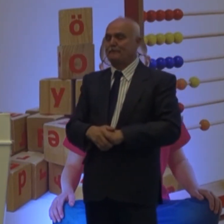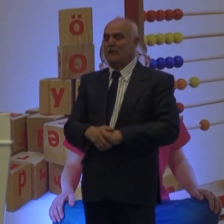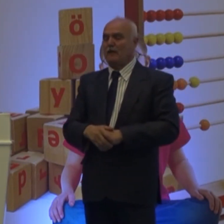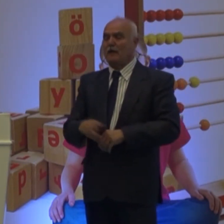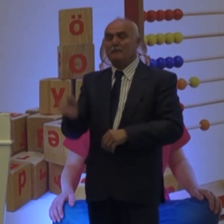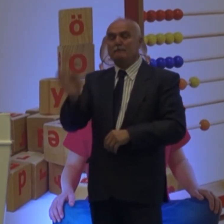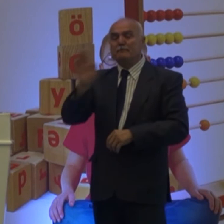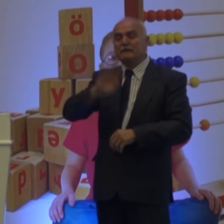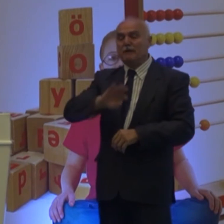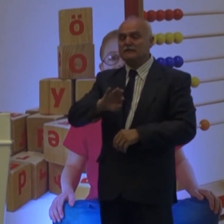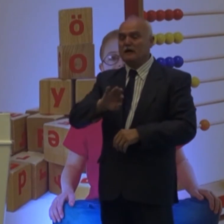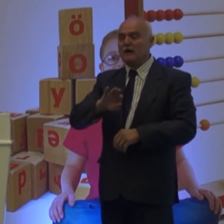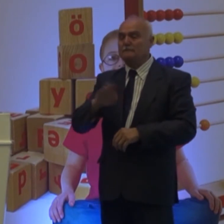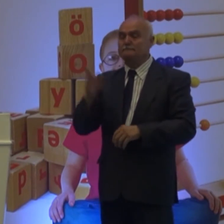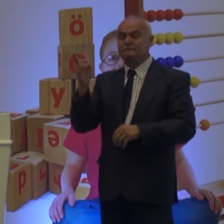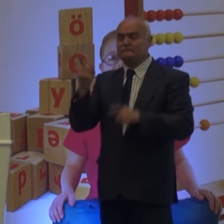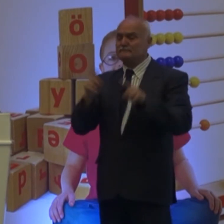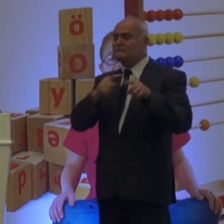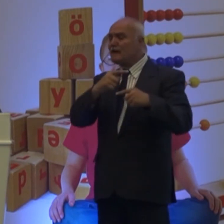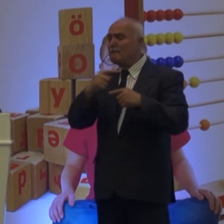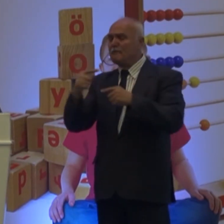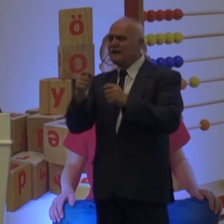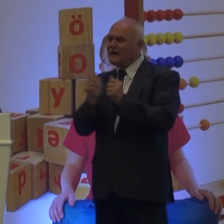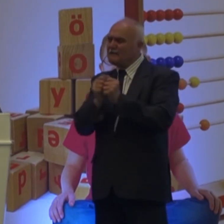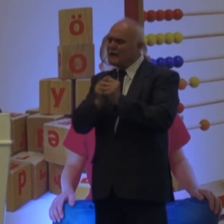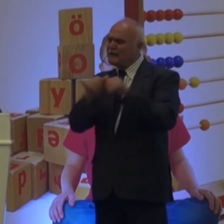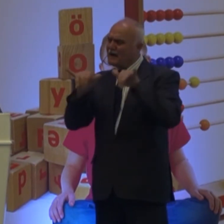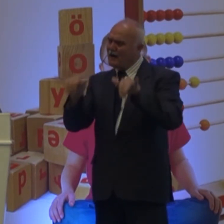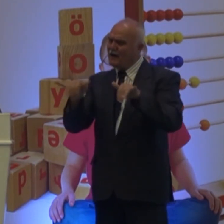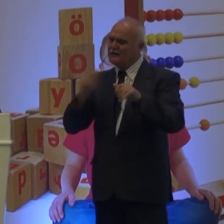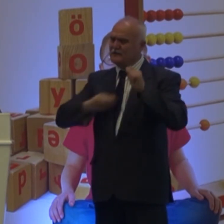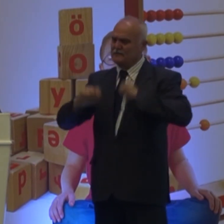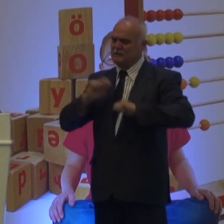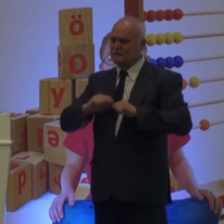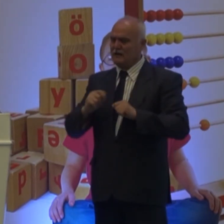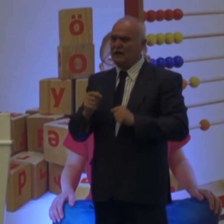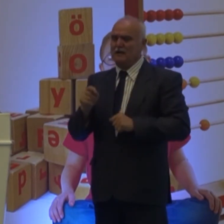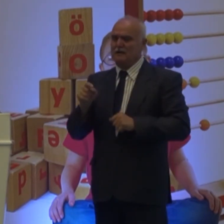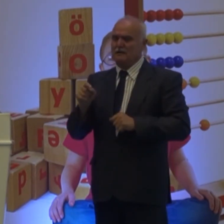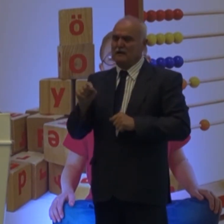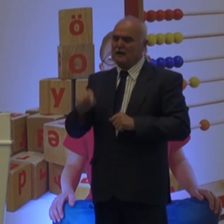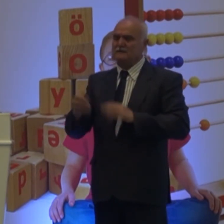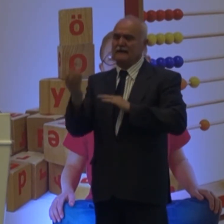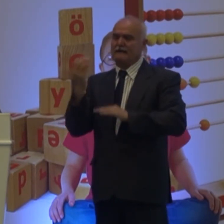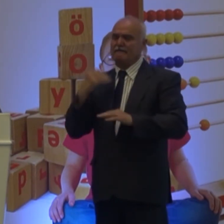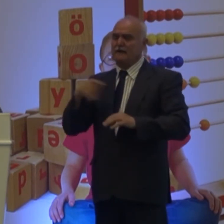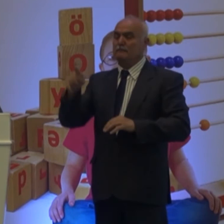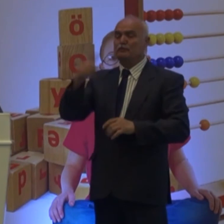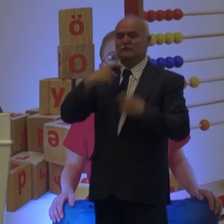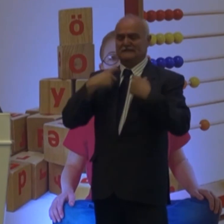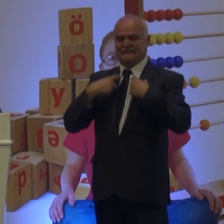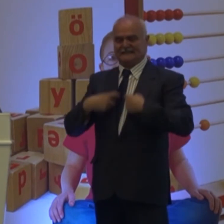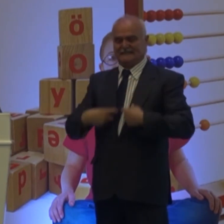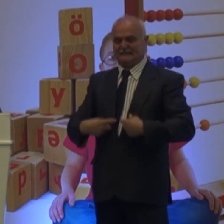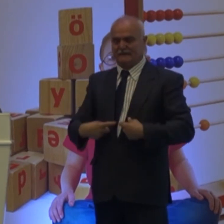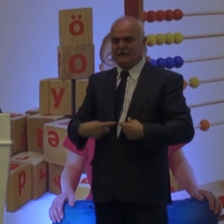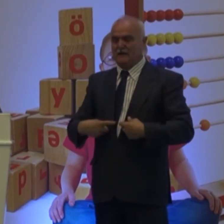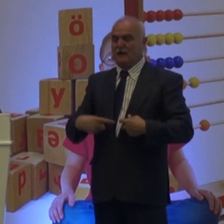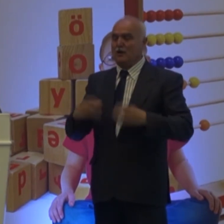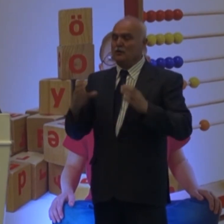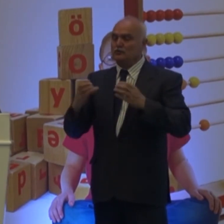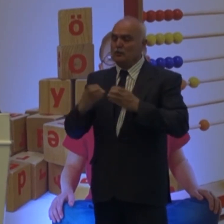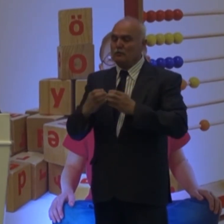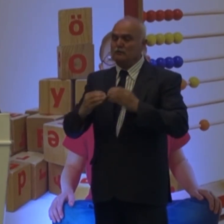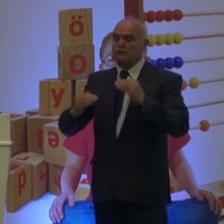Bir başka paralel çalışmamız da az önce bütün sivil toplum kuruluşu